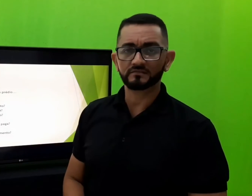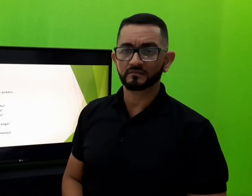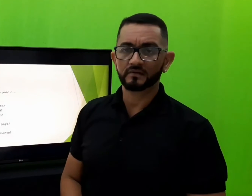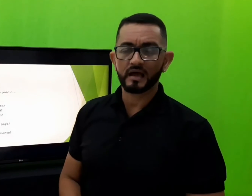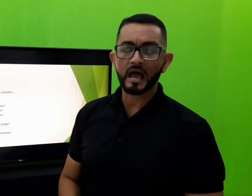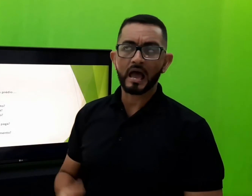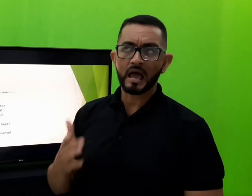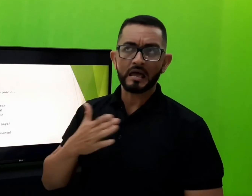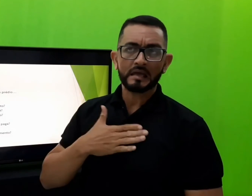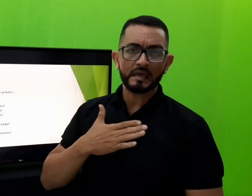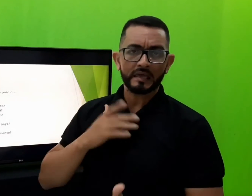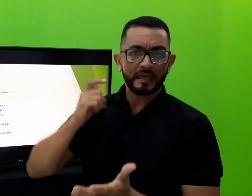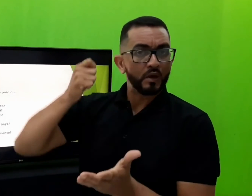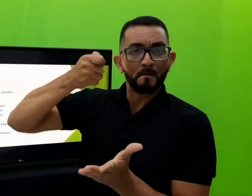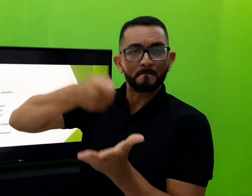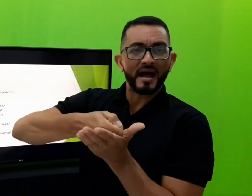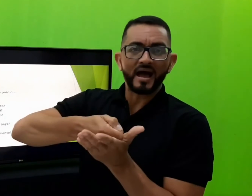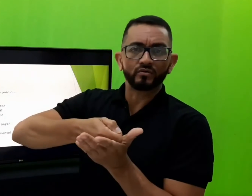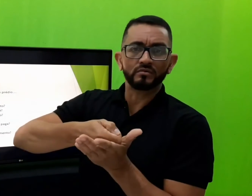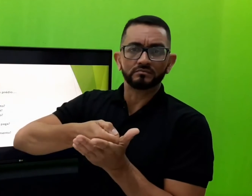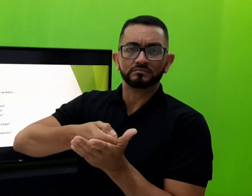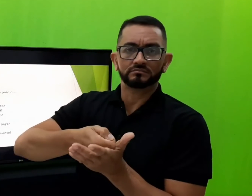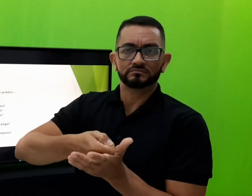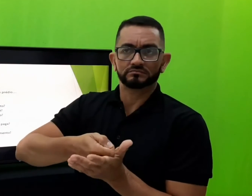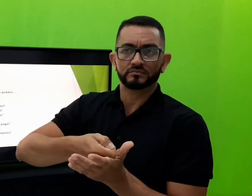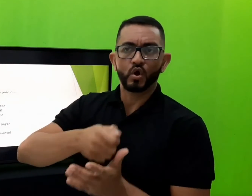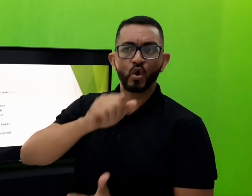Certo? Ah, eu pago